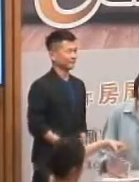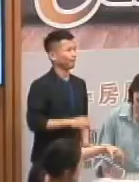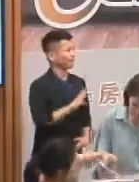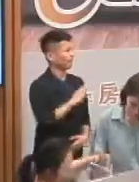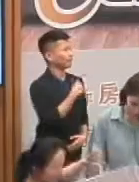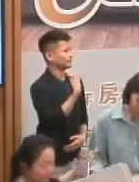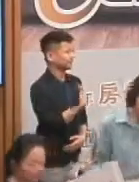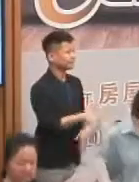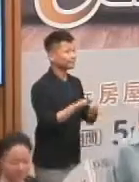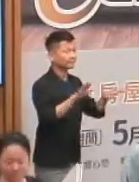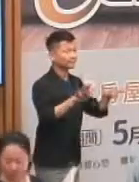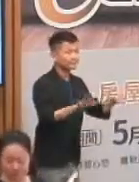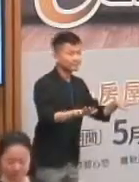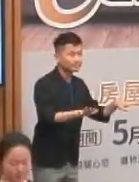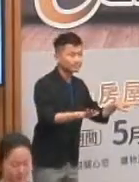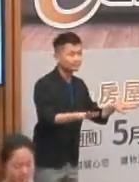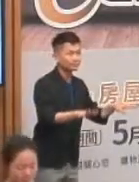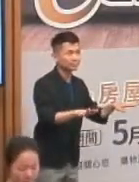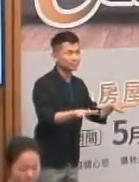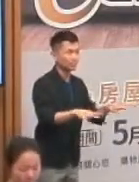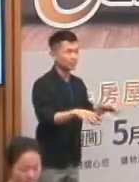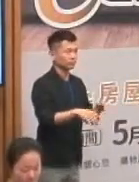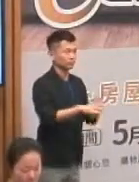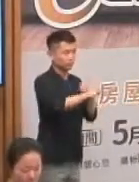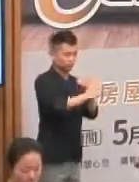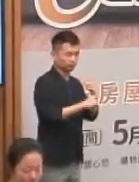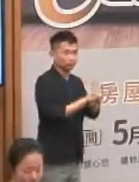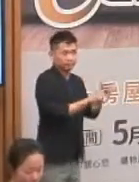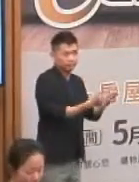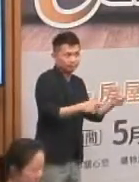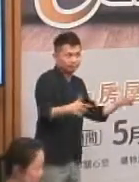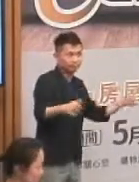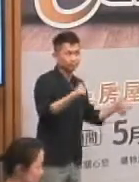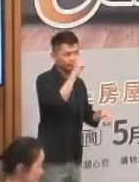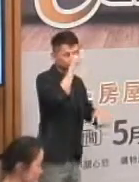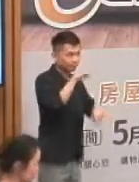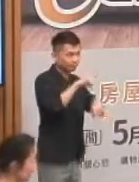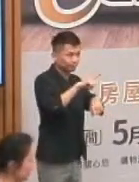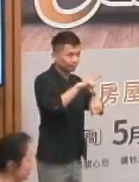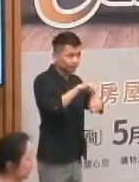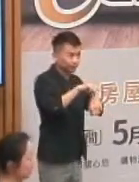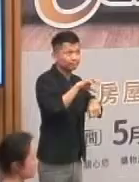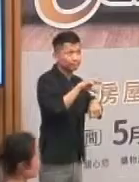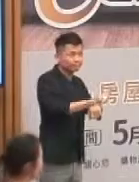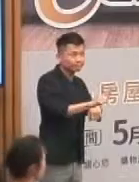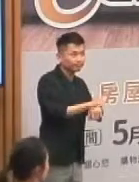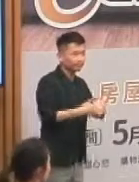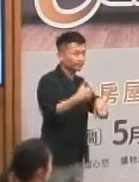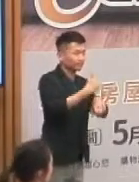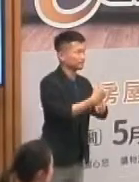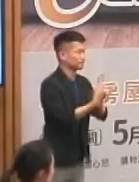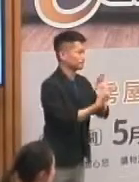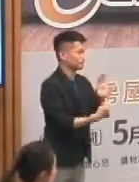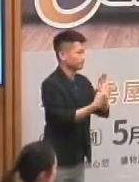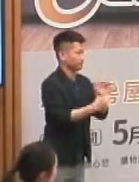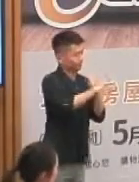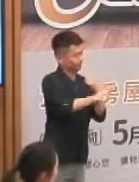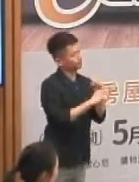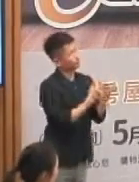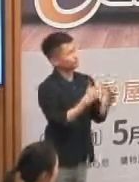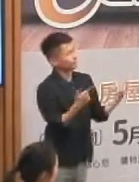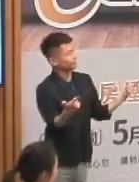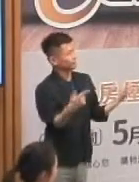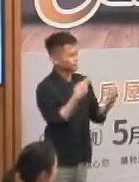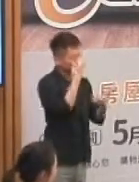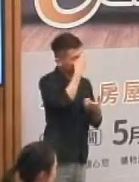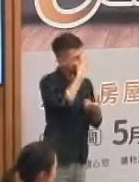同时在今天呢，我们其实还有不同的管道，也就希望透过今天这样一个机会呢，来跟大家分享到底有哪一些方式可以来做